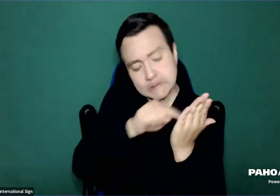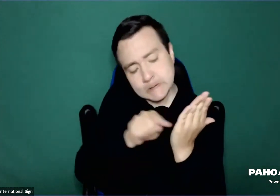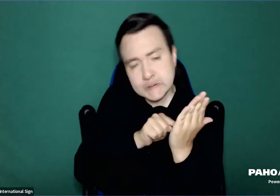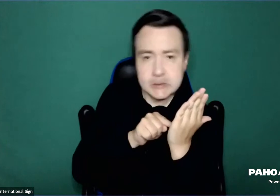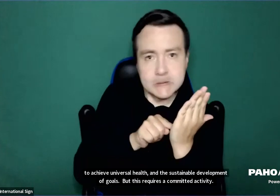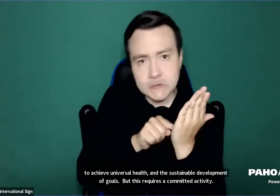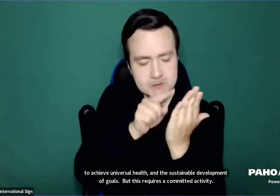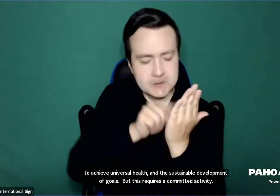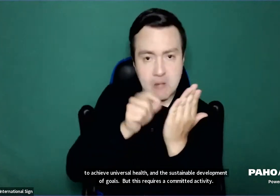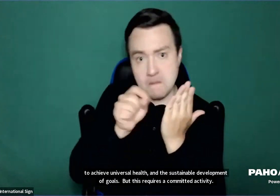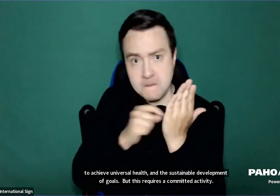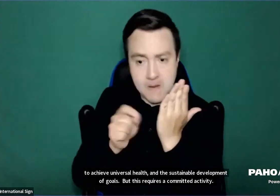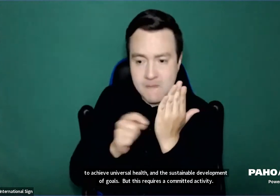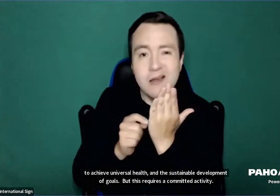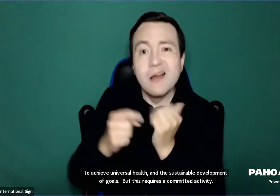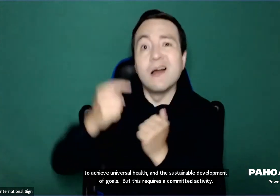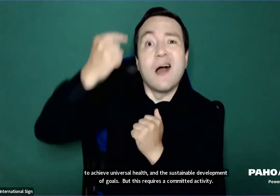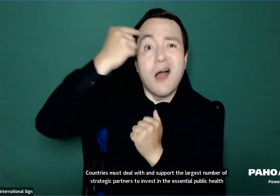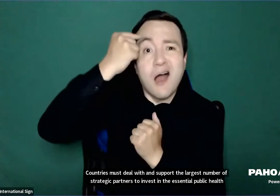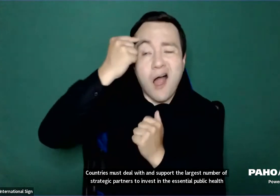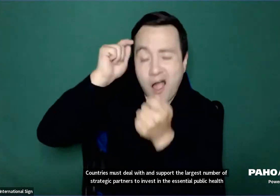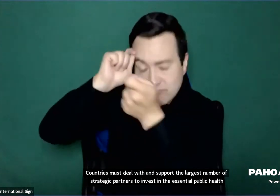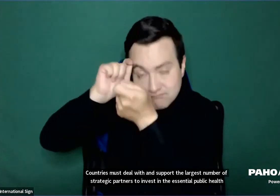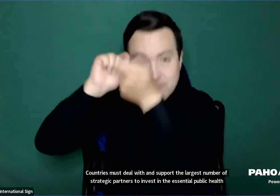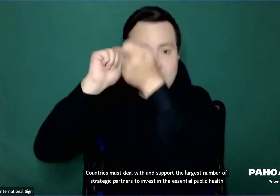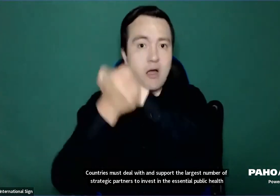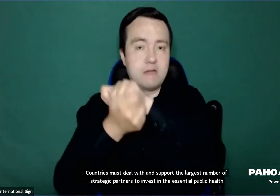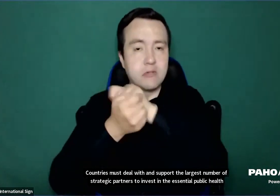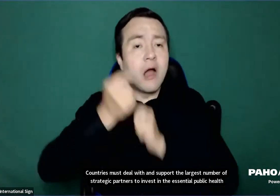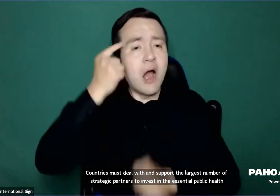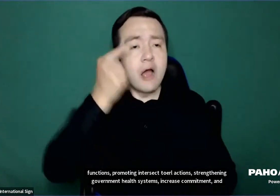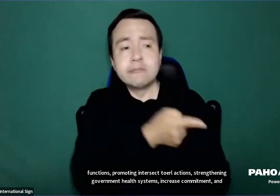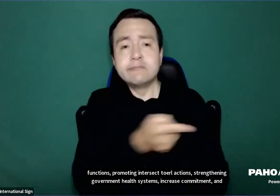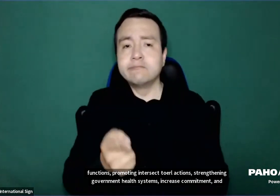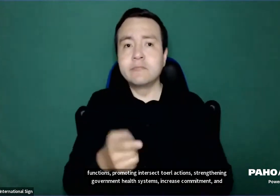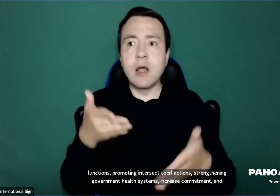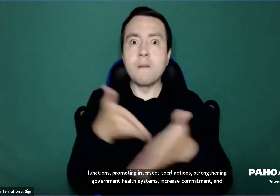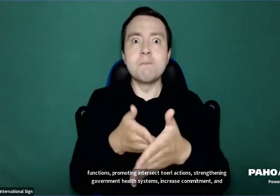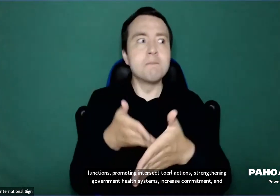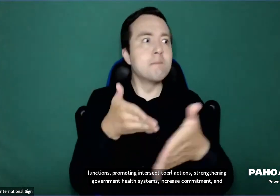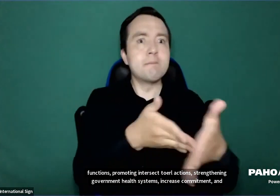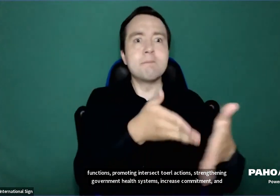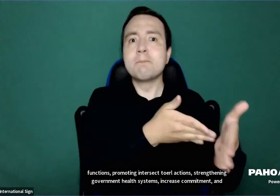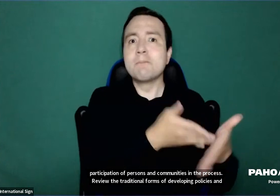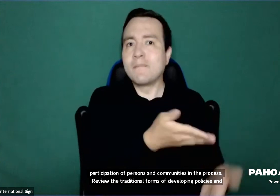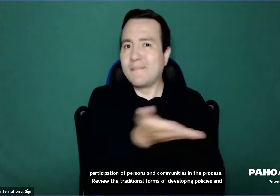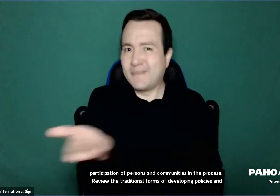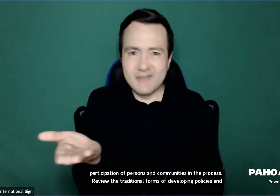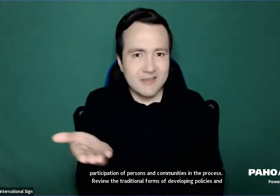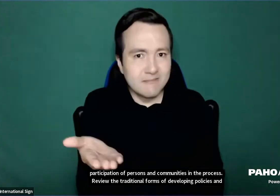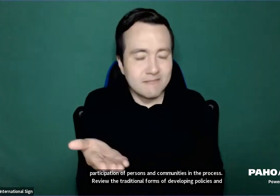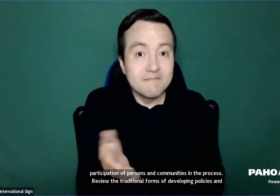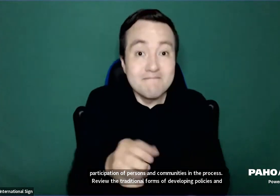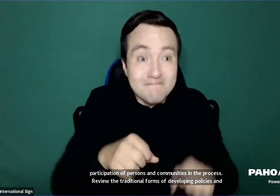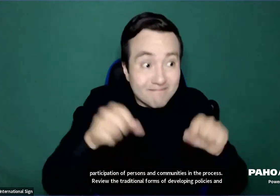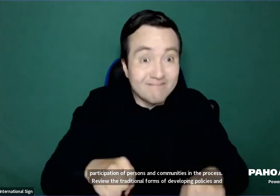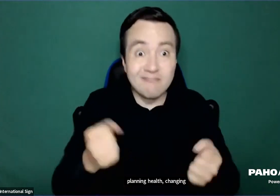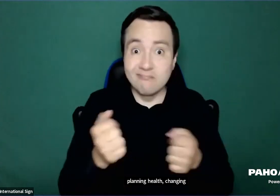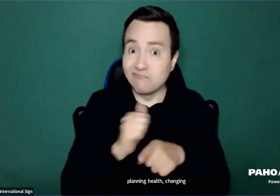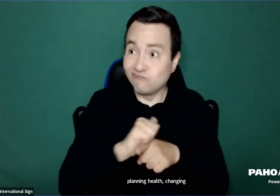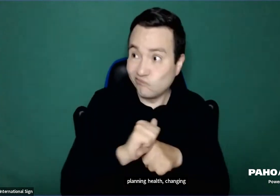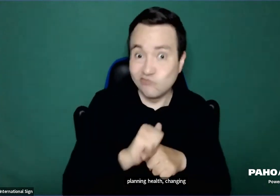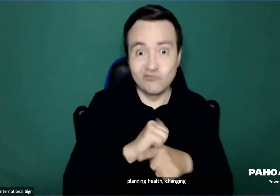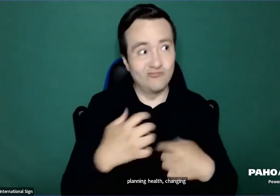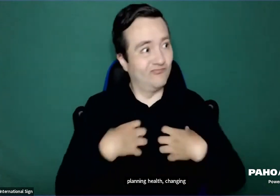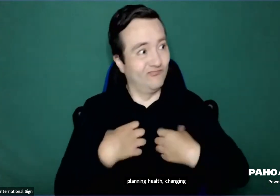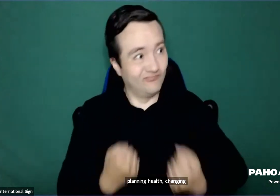as barreiras que impedem o acesso efetivo e o exercício ao direito à saúde. As funções essenciais